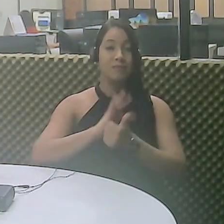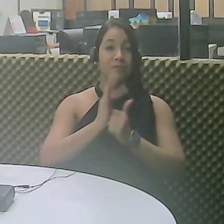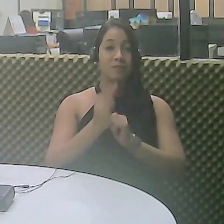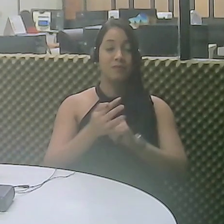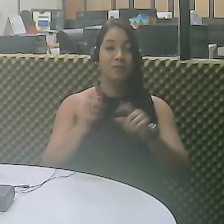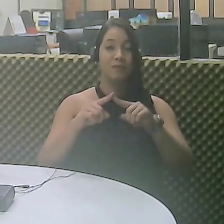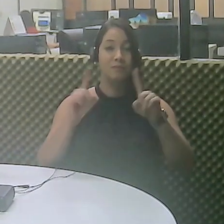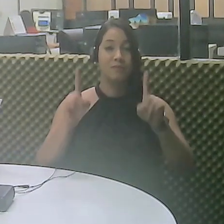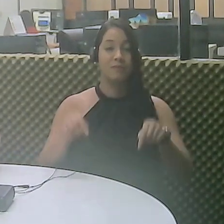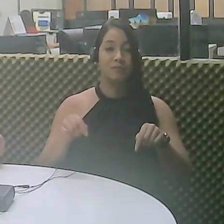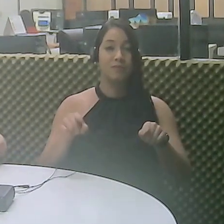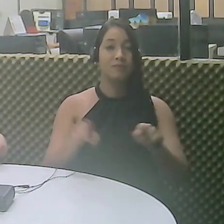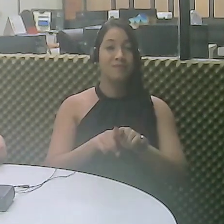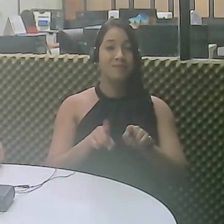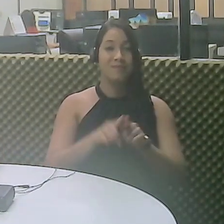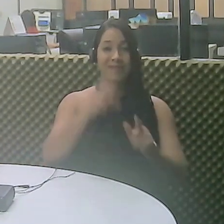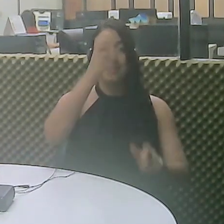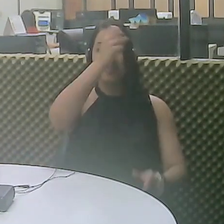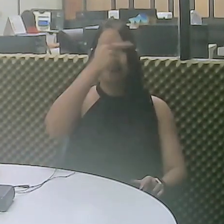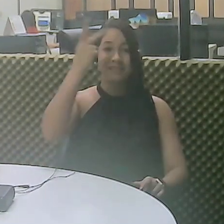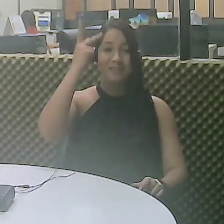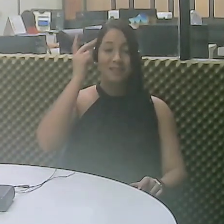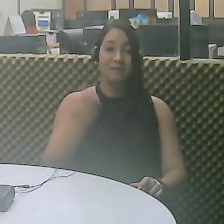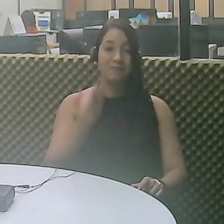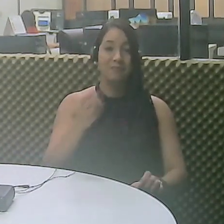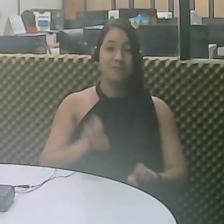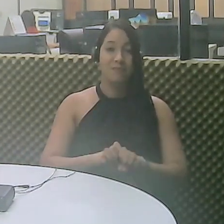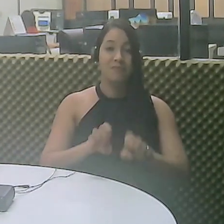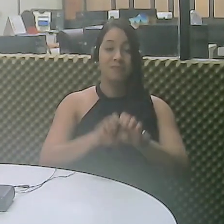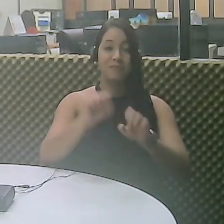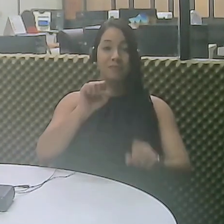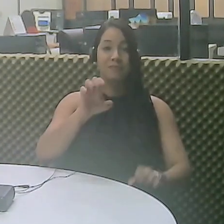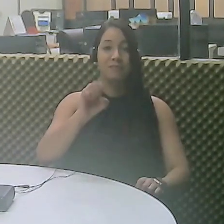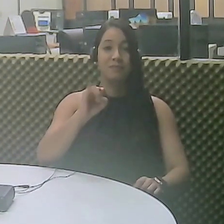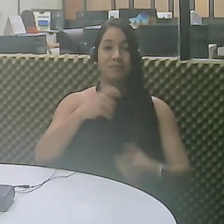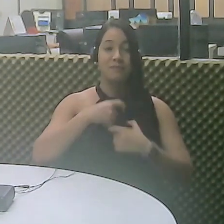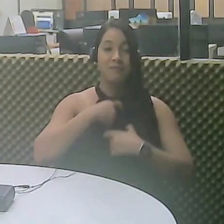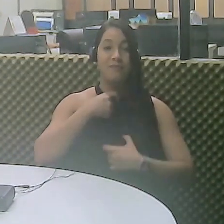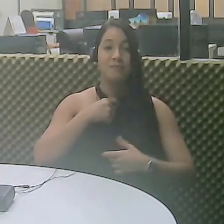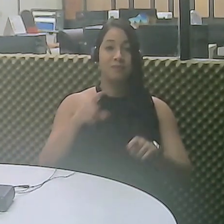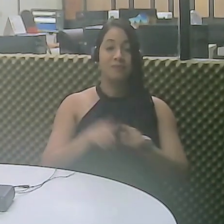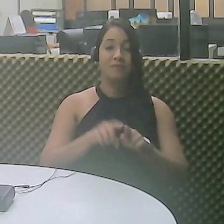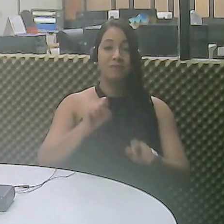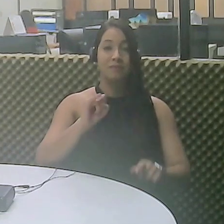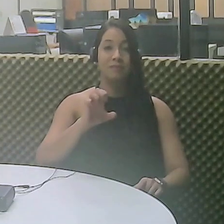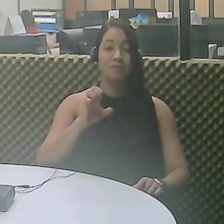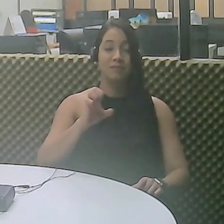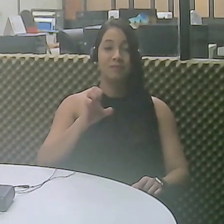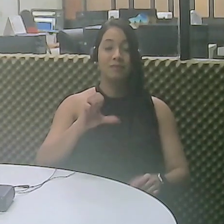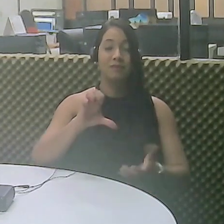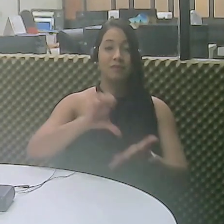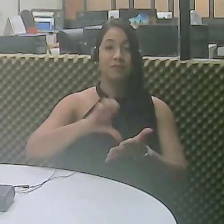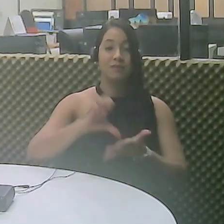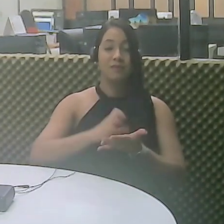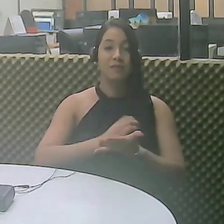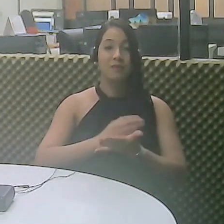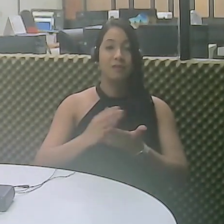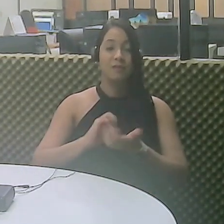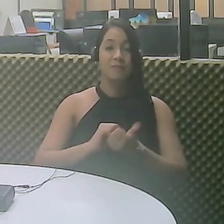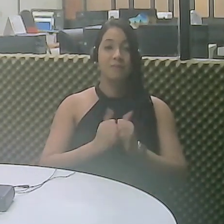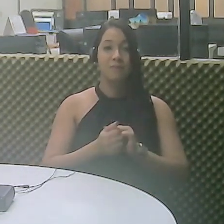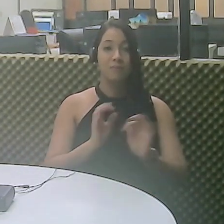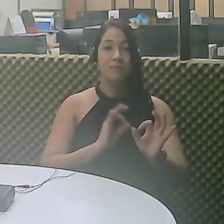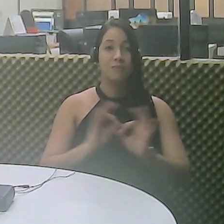funcionarem. Além disso, a Prefeitura também oferece a estrutura do SESI Gravatás e do CIE, Centro de Iniciação Esporte, para o preparo